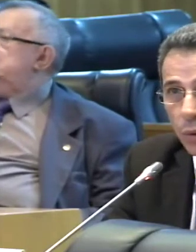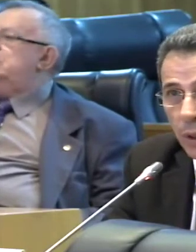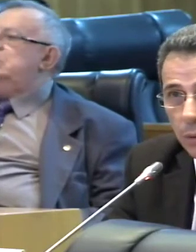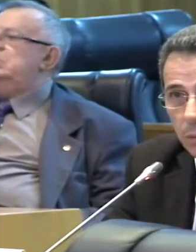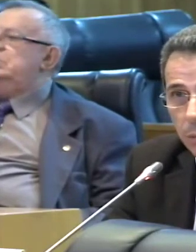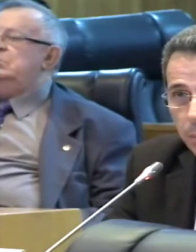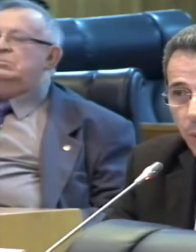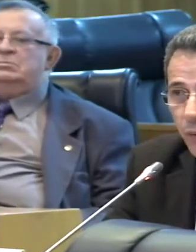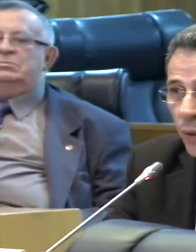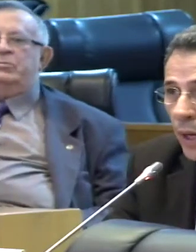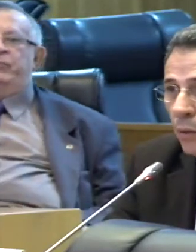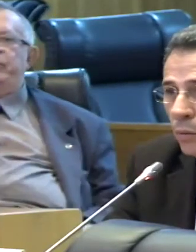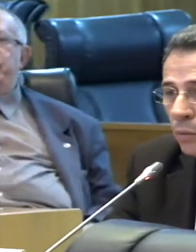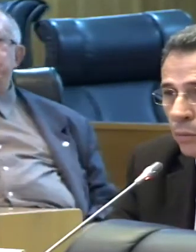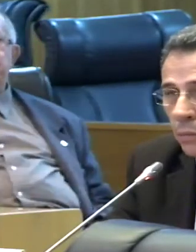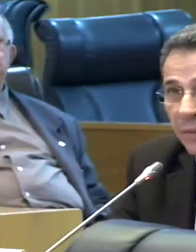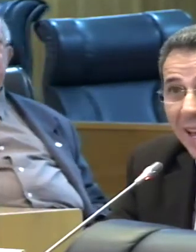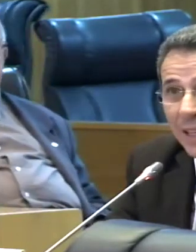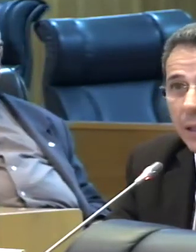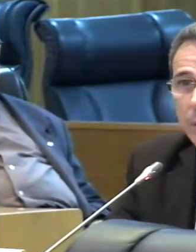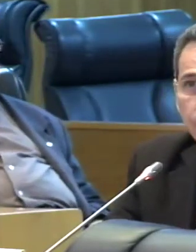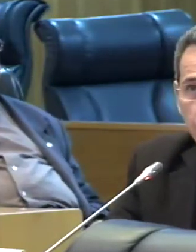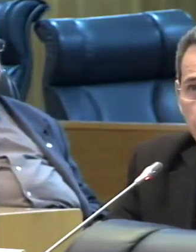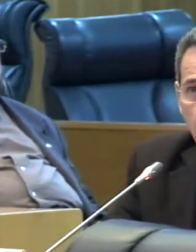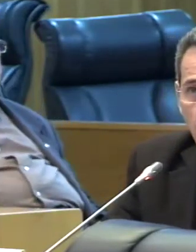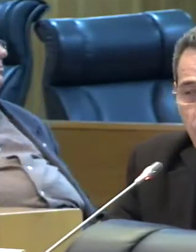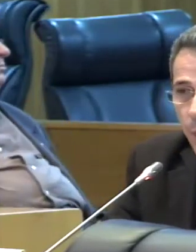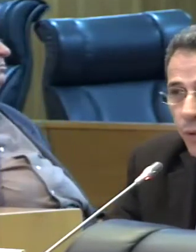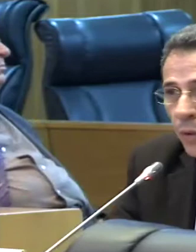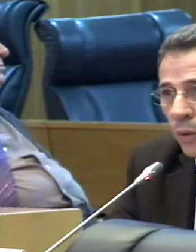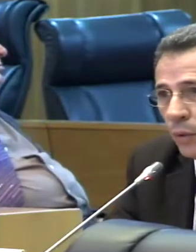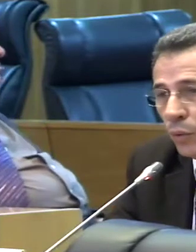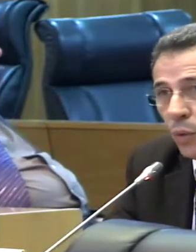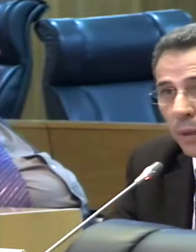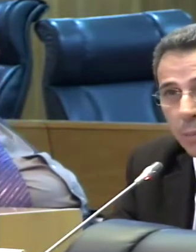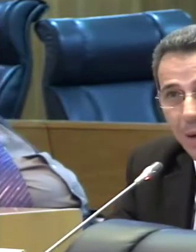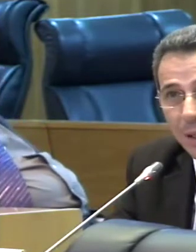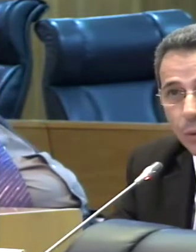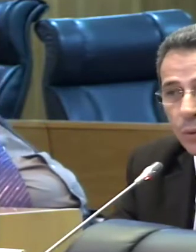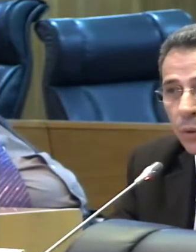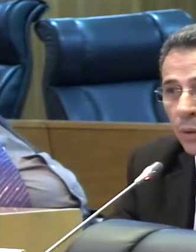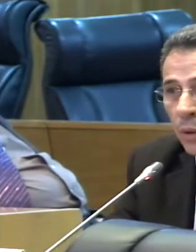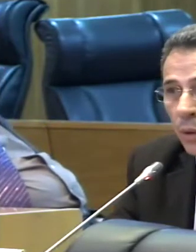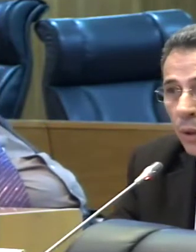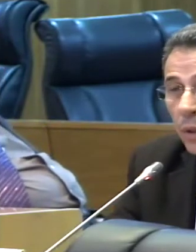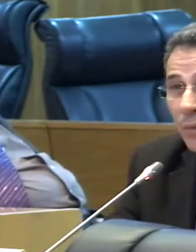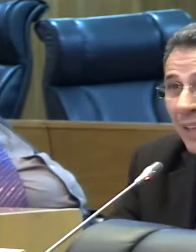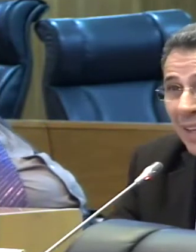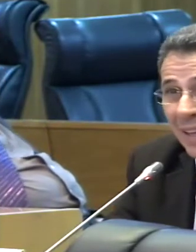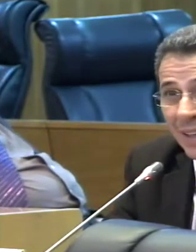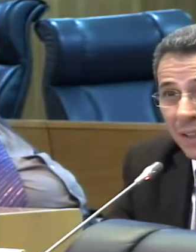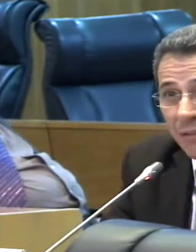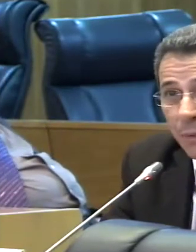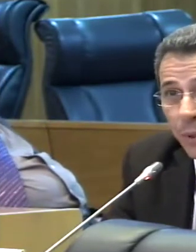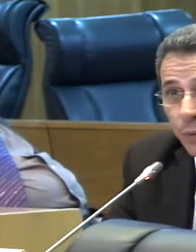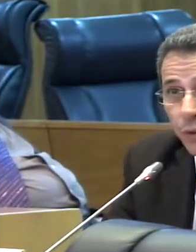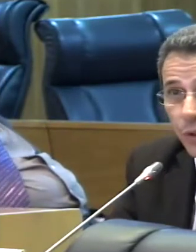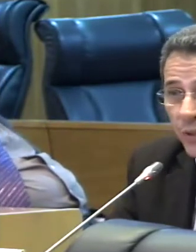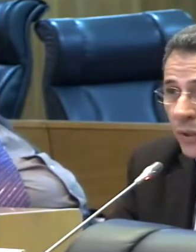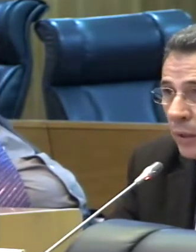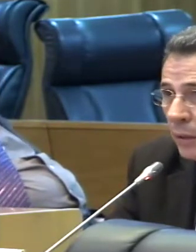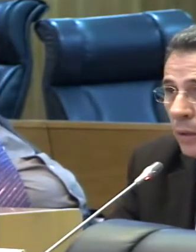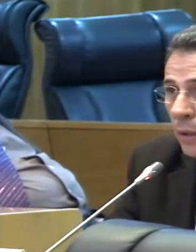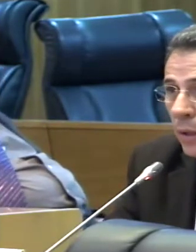sua conduta profissional, técnica, realmente de um homem libado, que não tem nada a dever